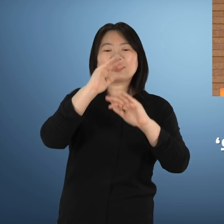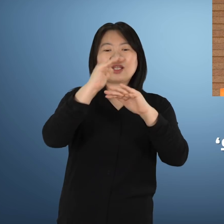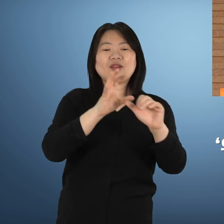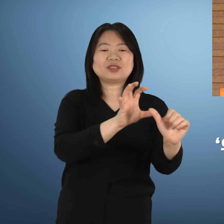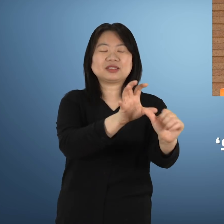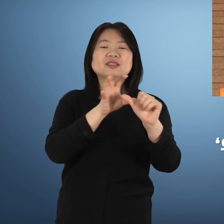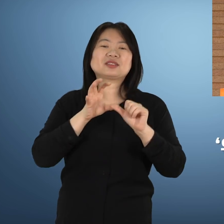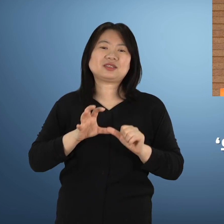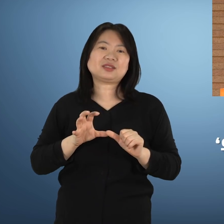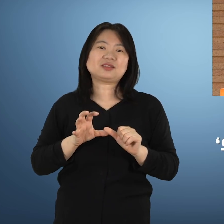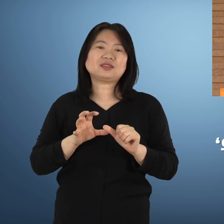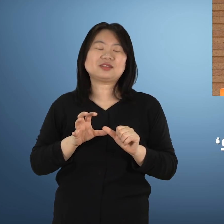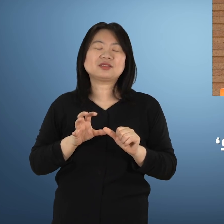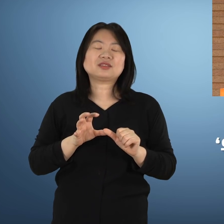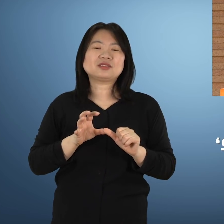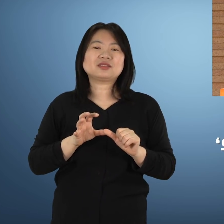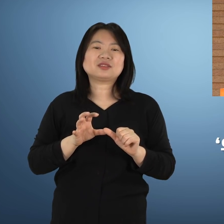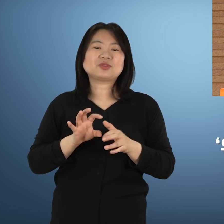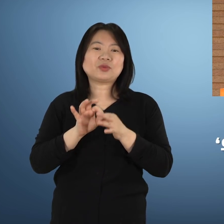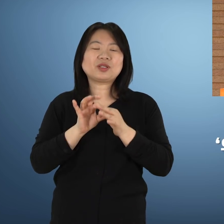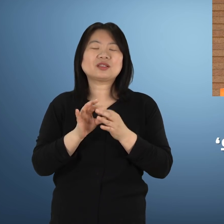분의 글을 인용을 하는데,